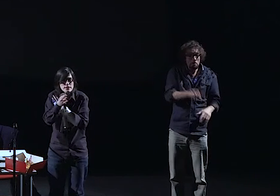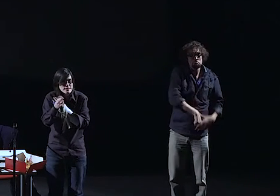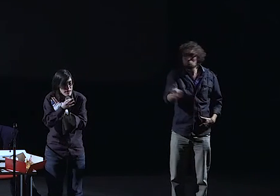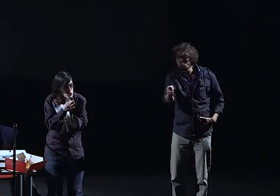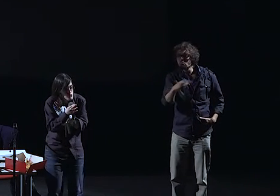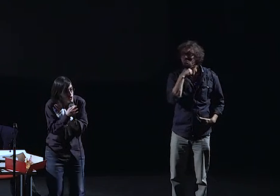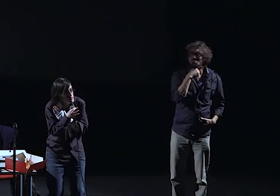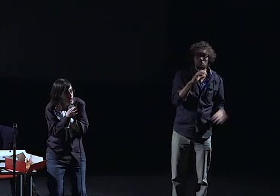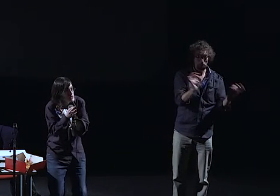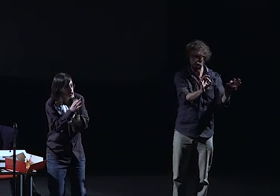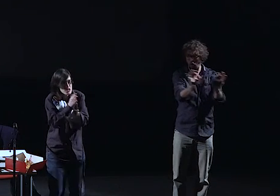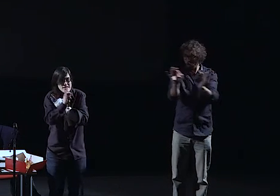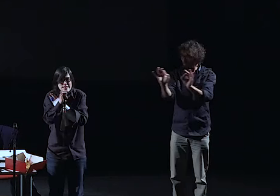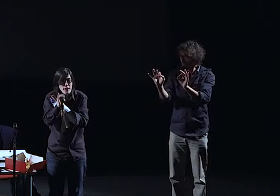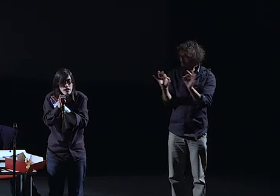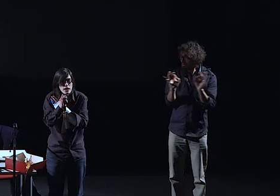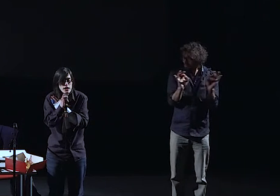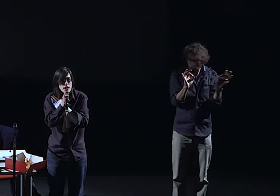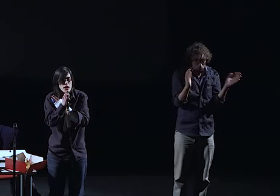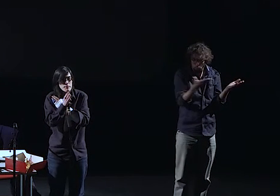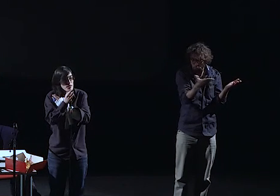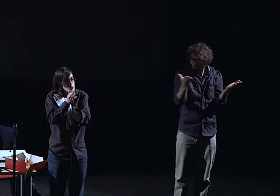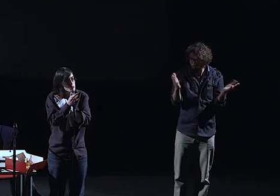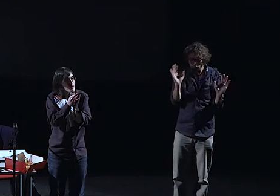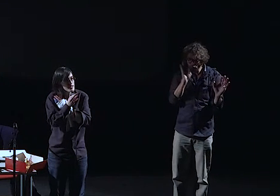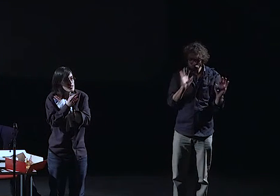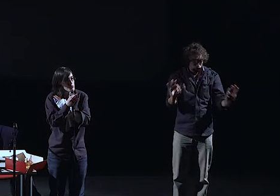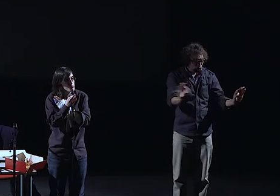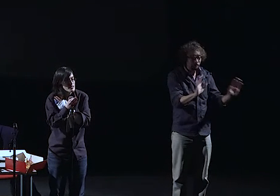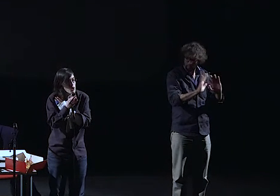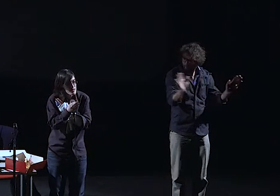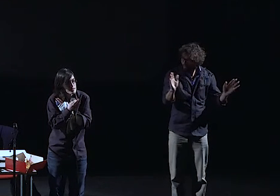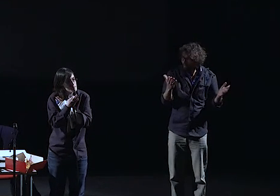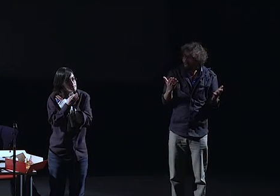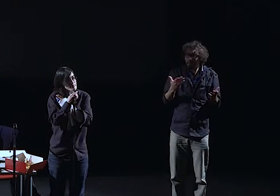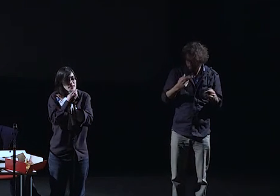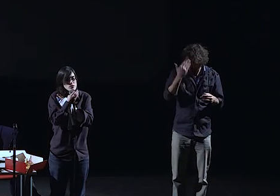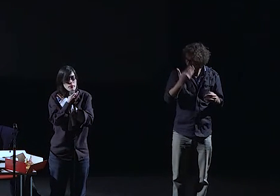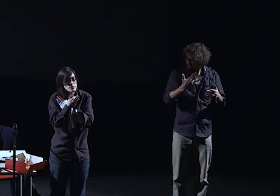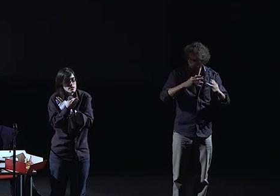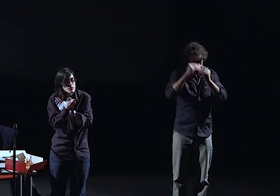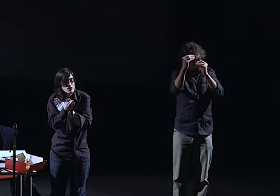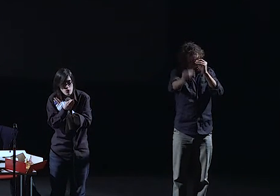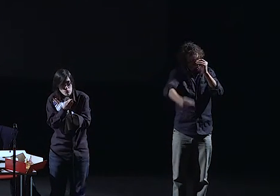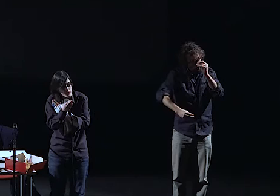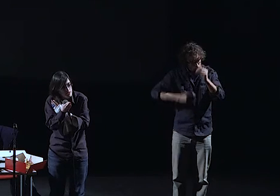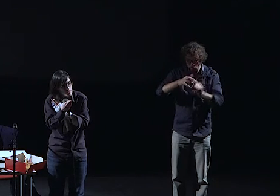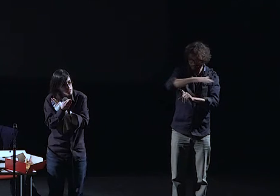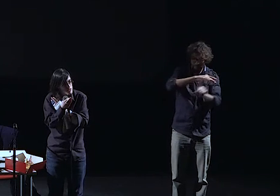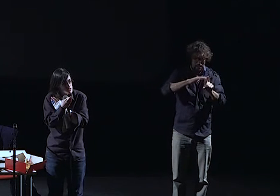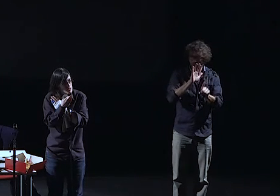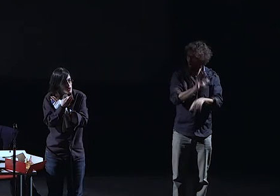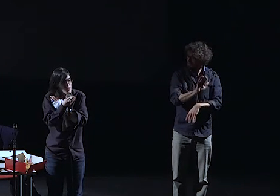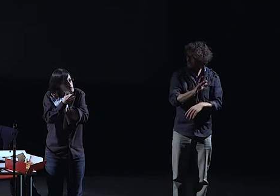bien que ça marche tout seul. Hein, jusqu'ici, ça va. Mais en fait, plus on pourra faire ça, plus on pourra dire, en fait, c'est presque pas utile, votre histoire de police,